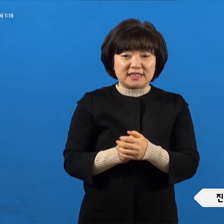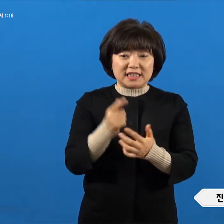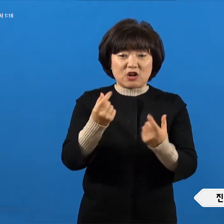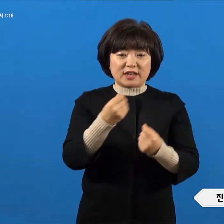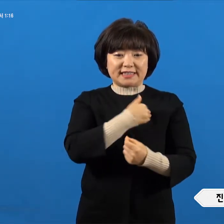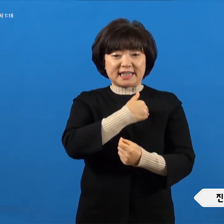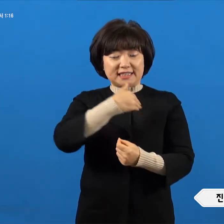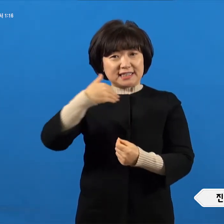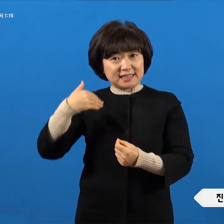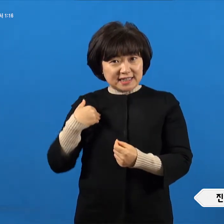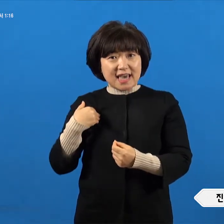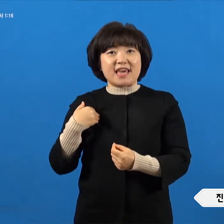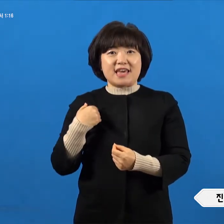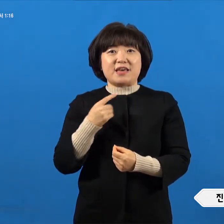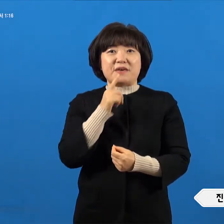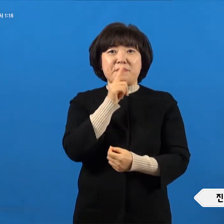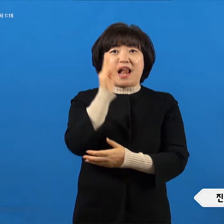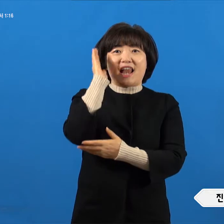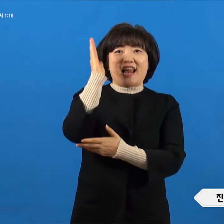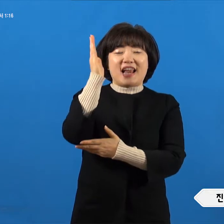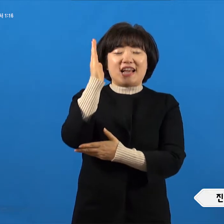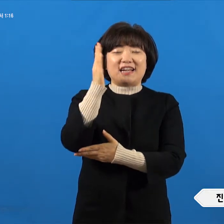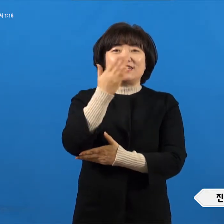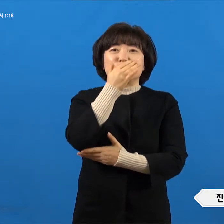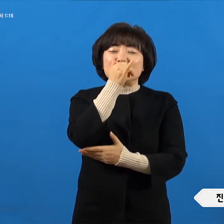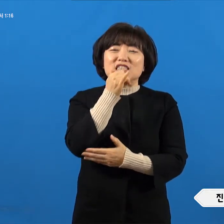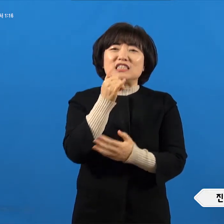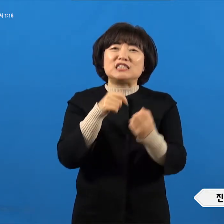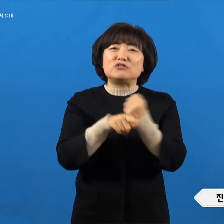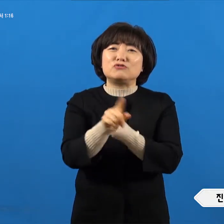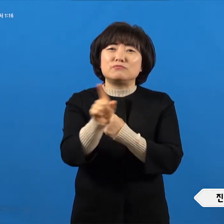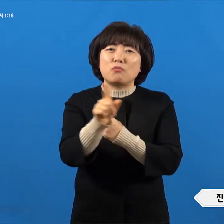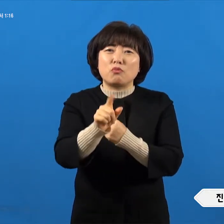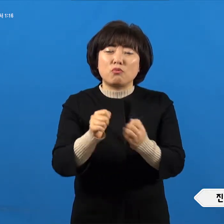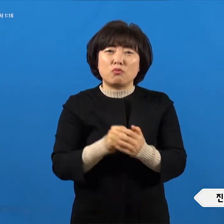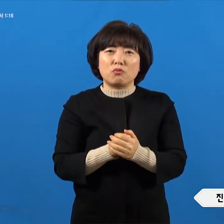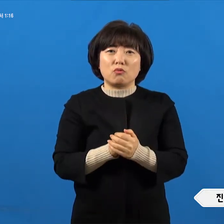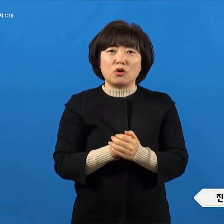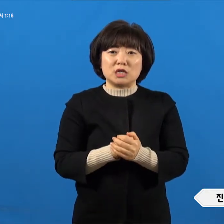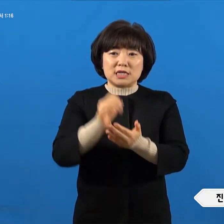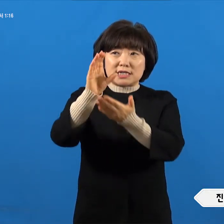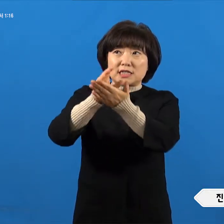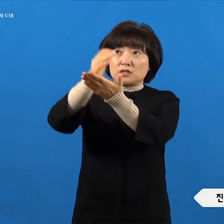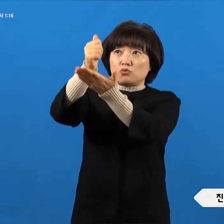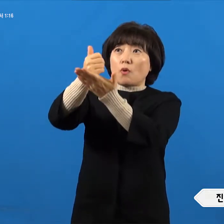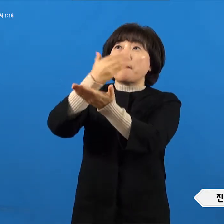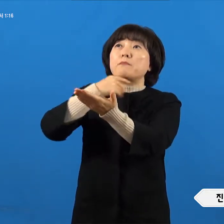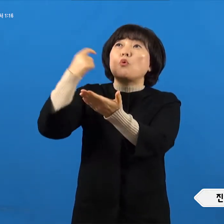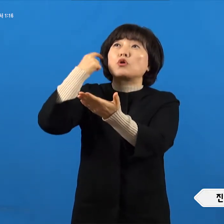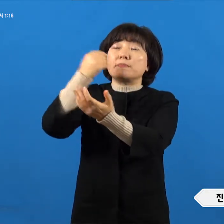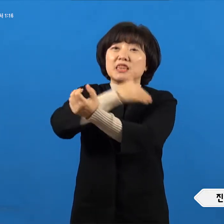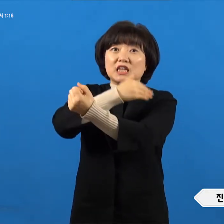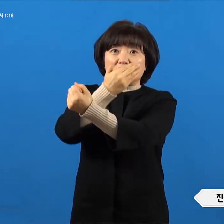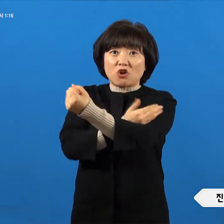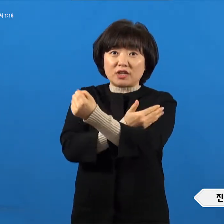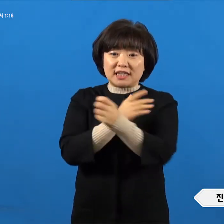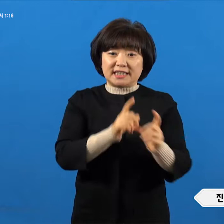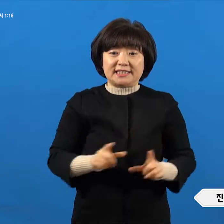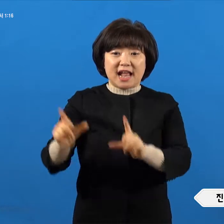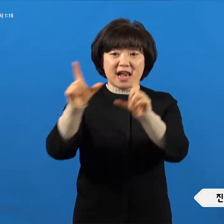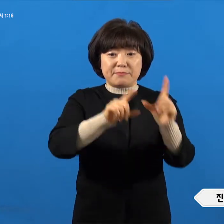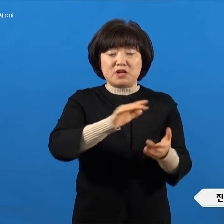그렇게 자신 있게 이야기할 수 있는 이유가 무엇일까요? 그리스도의 복음의 능력이 삶을